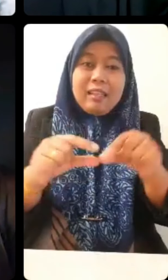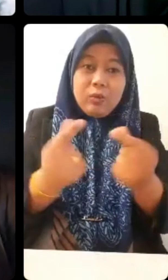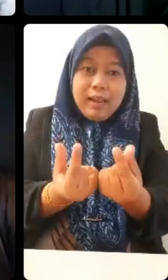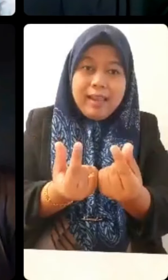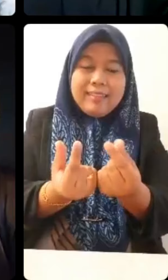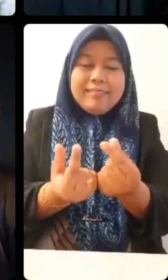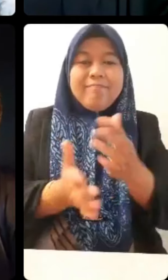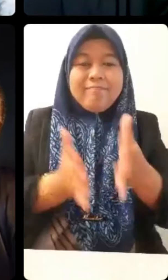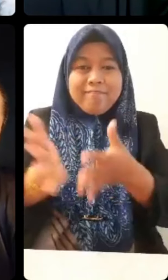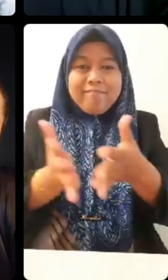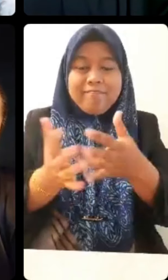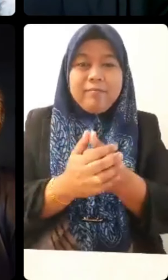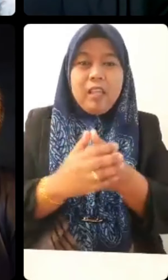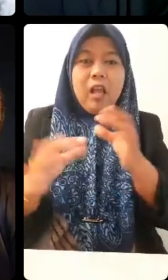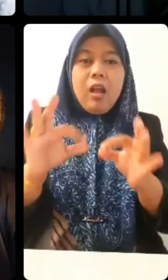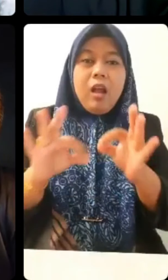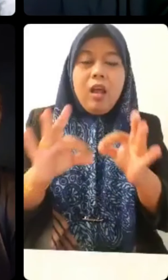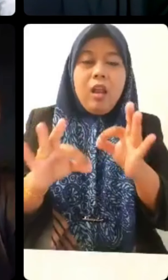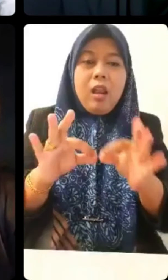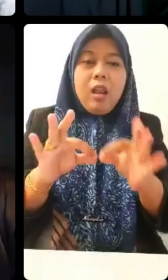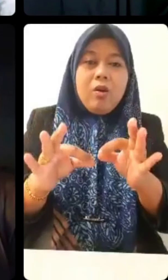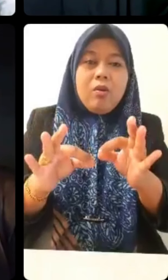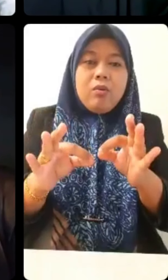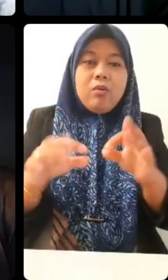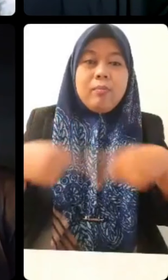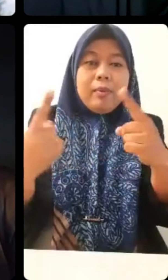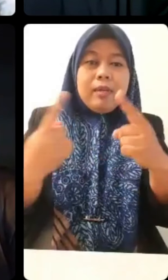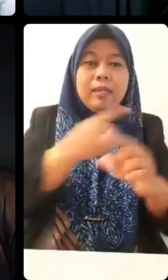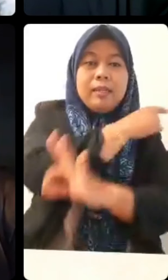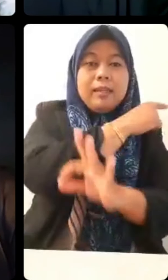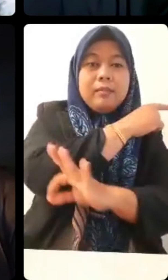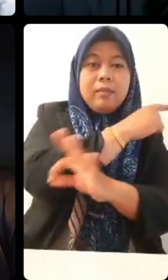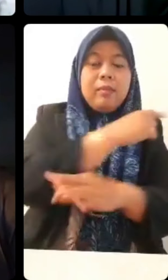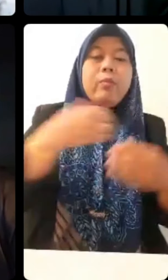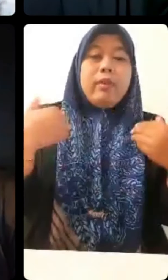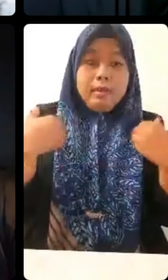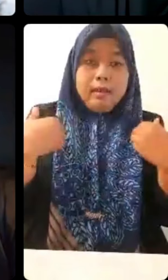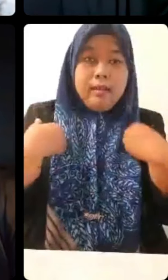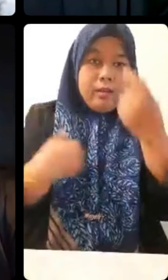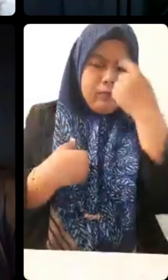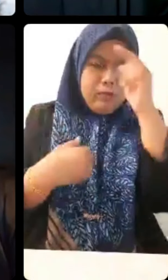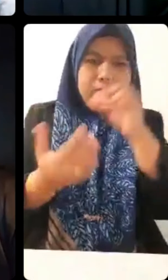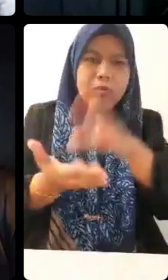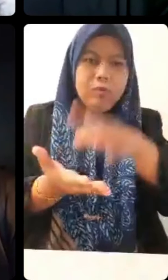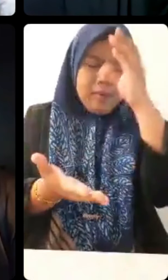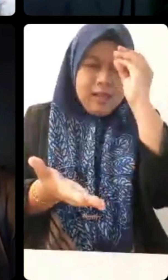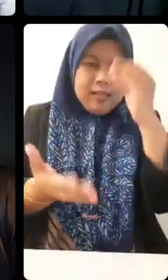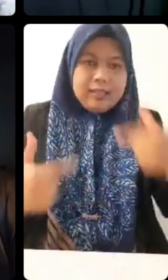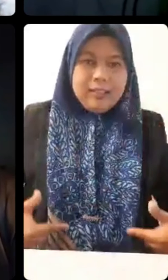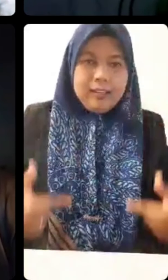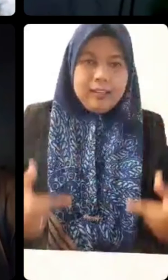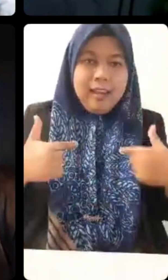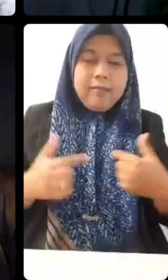di NESDA pun dah mula nak buat, boleh hubungi saya lah, boleh PM saya dekat sini ataupun